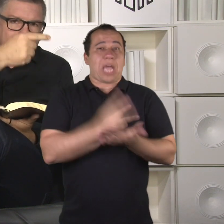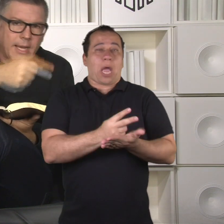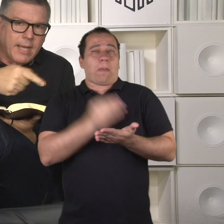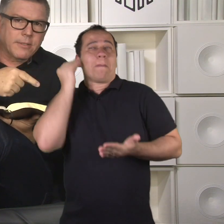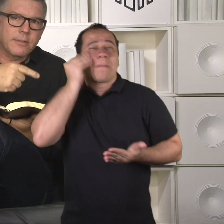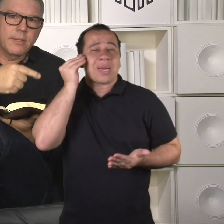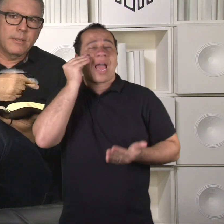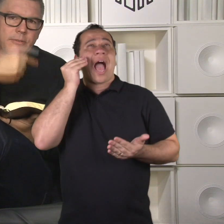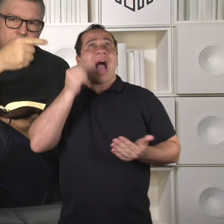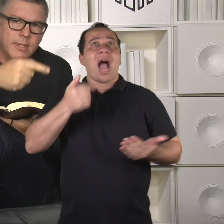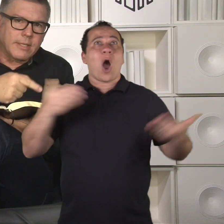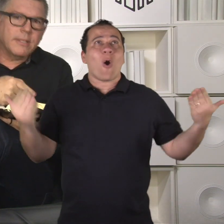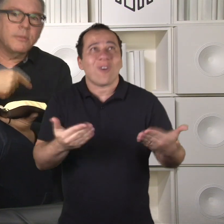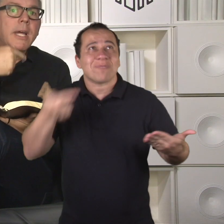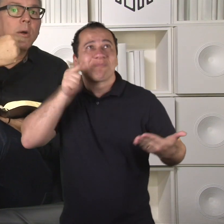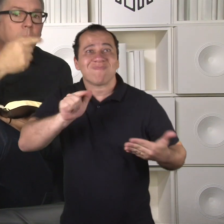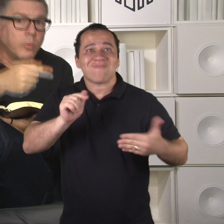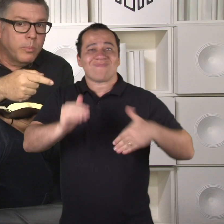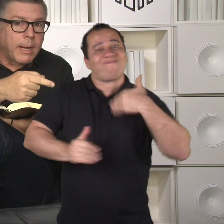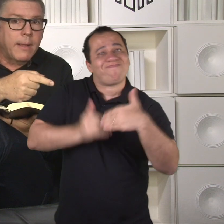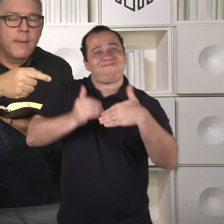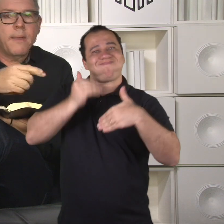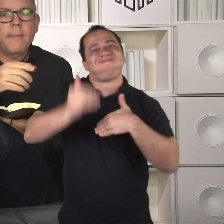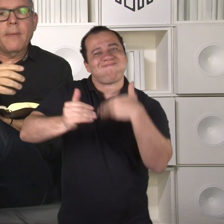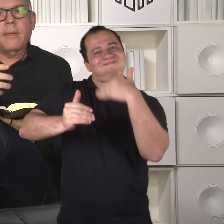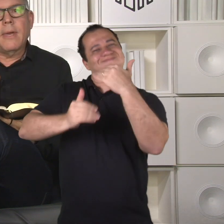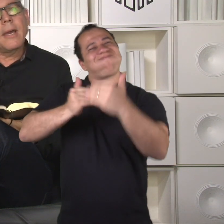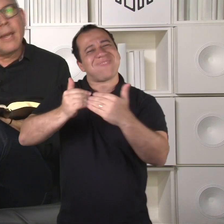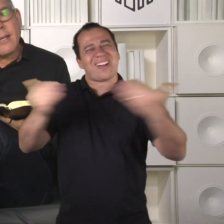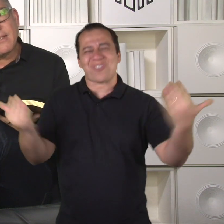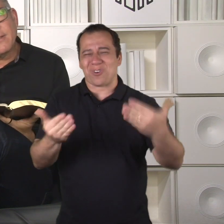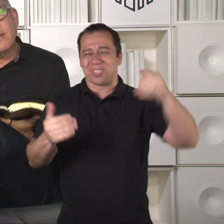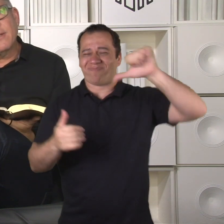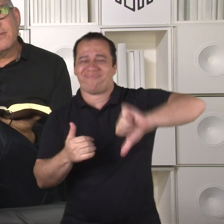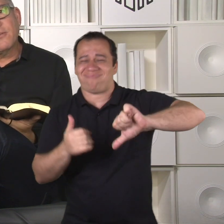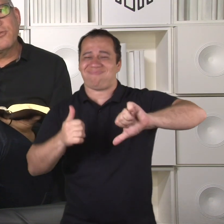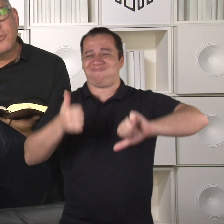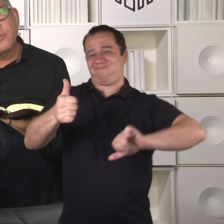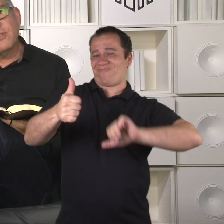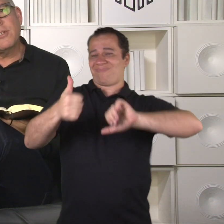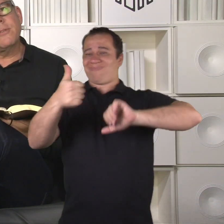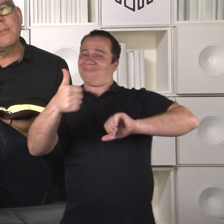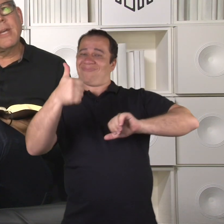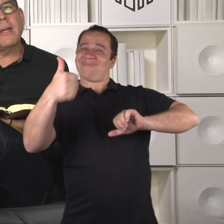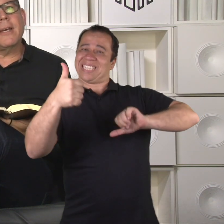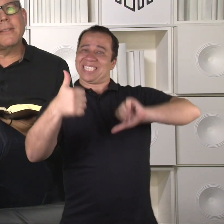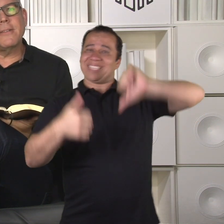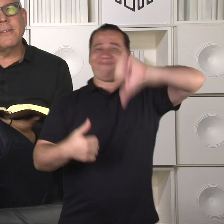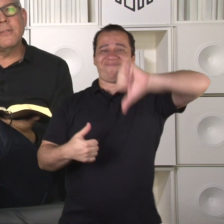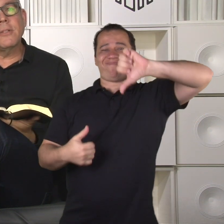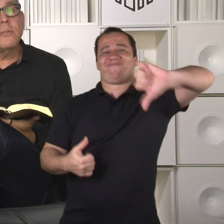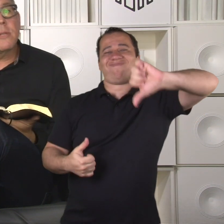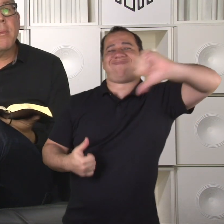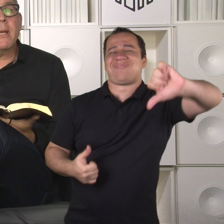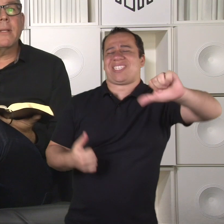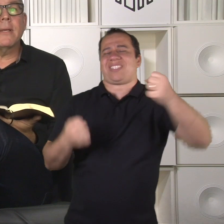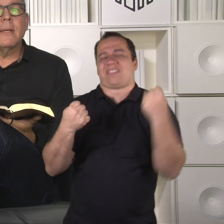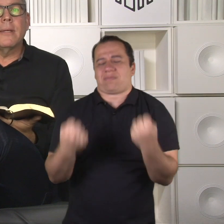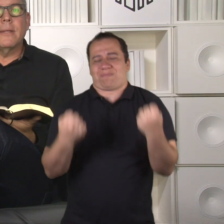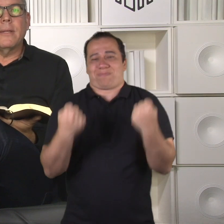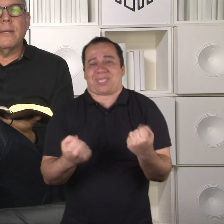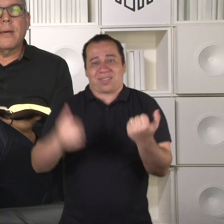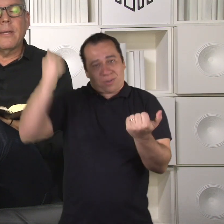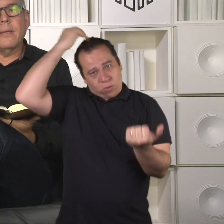do fracasso, da frustração e da culpa. E a graça de Deus, o jugo de Jesus é a graça de Deus que nos